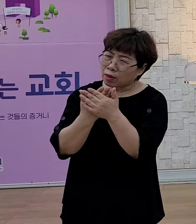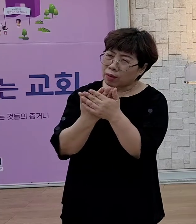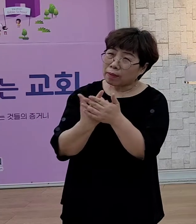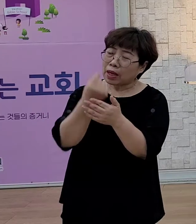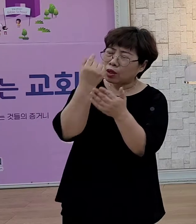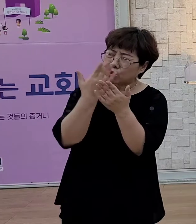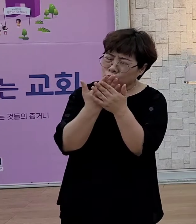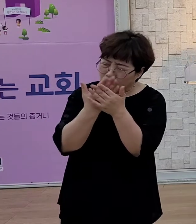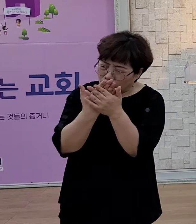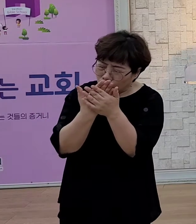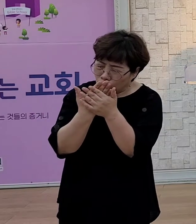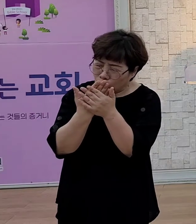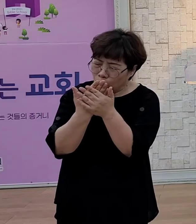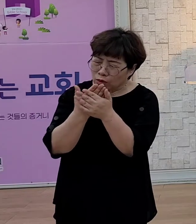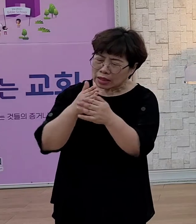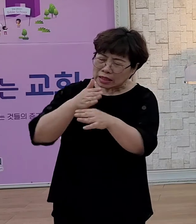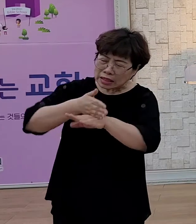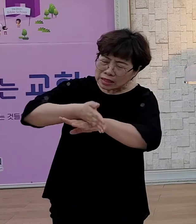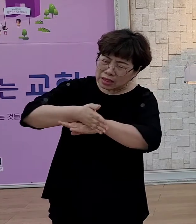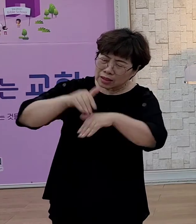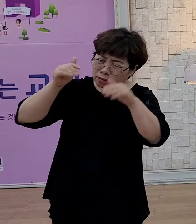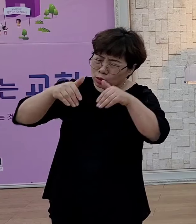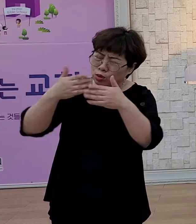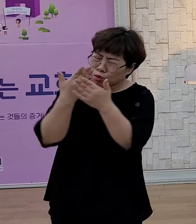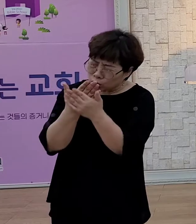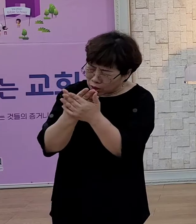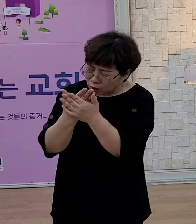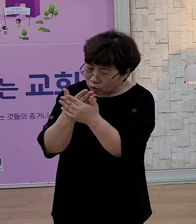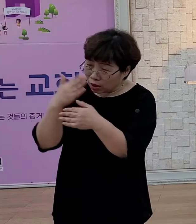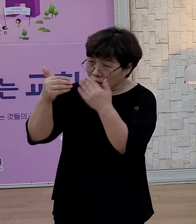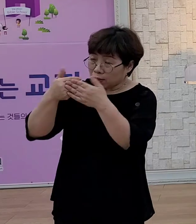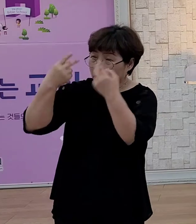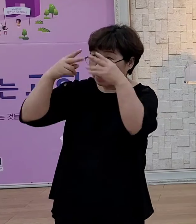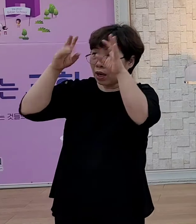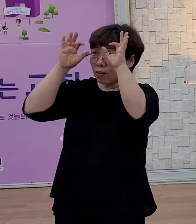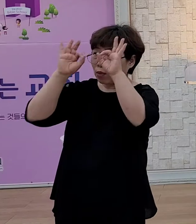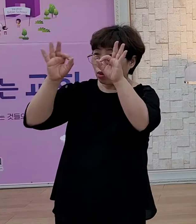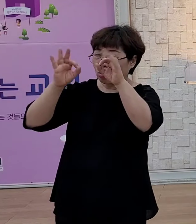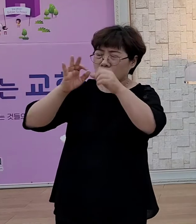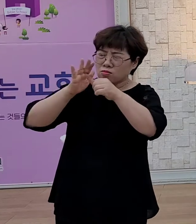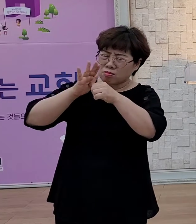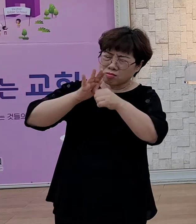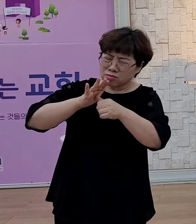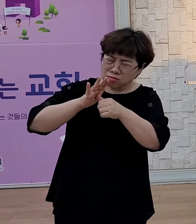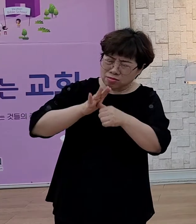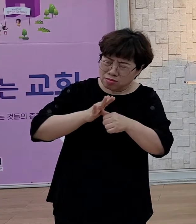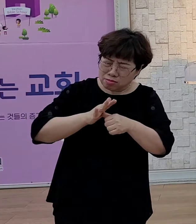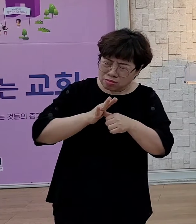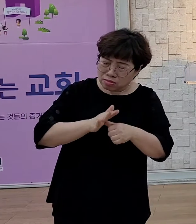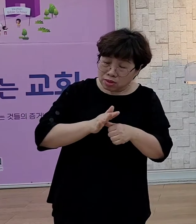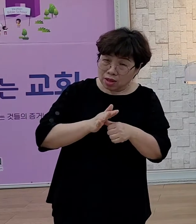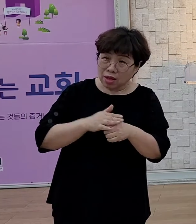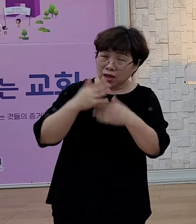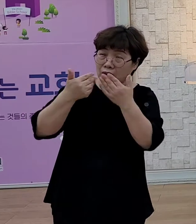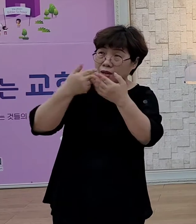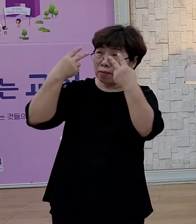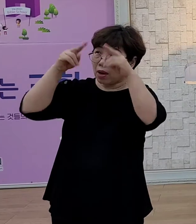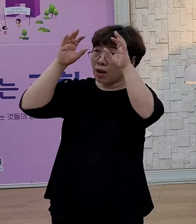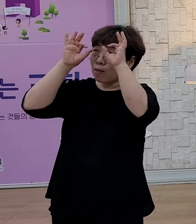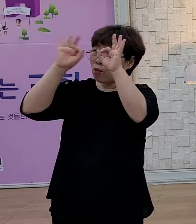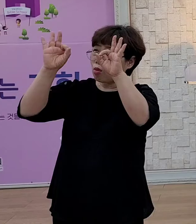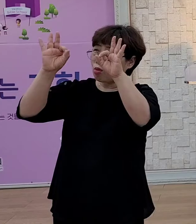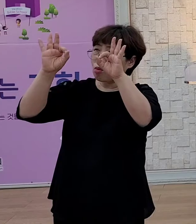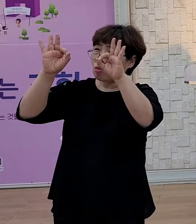주십시오. 늦은 비도 주십시오. 하나님을 바라보는 길이 참으면서 하나님을 바라보는 이